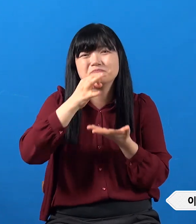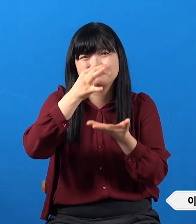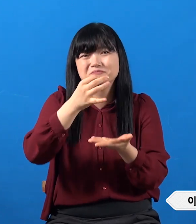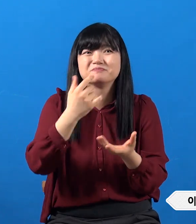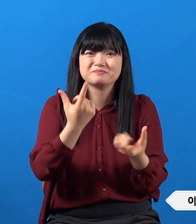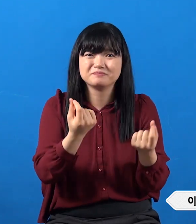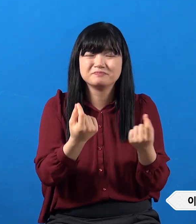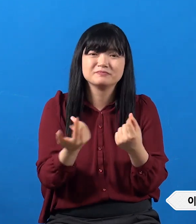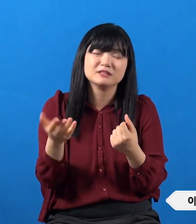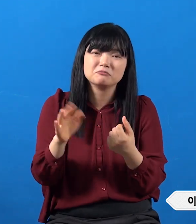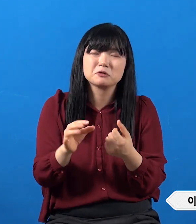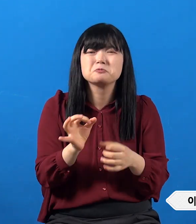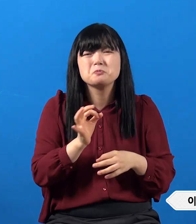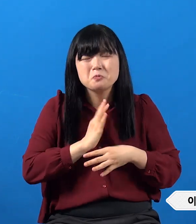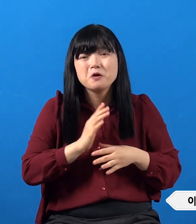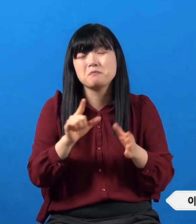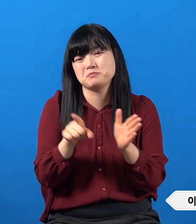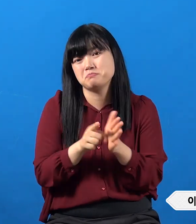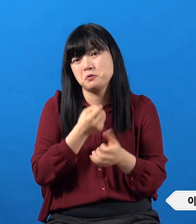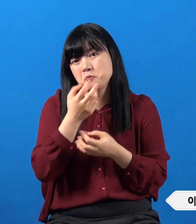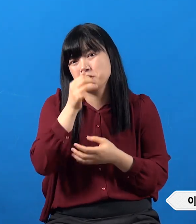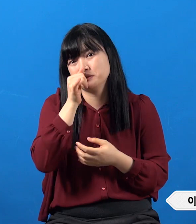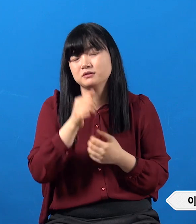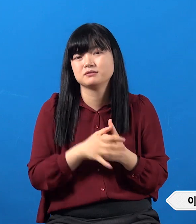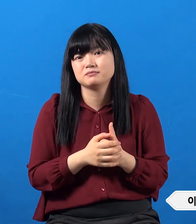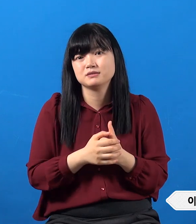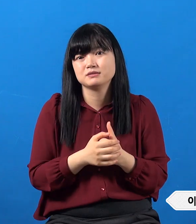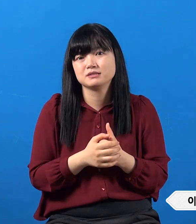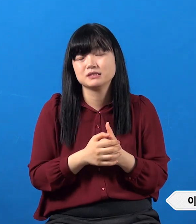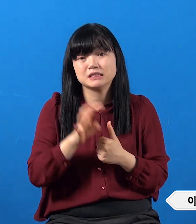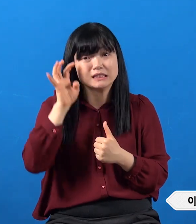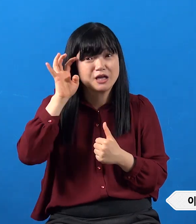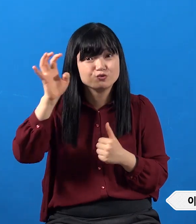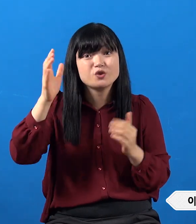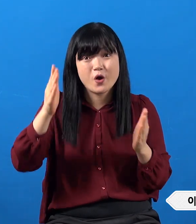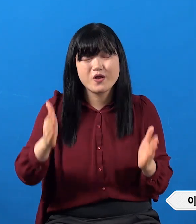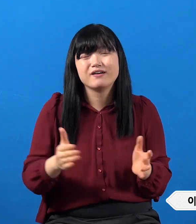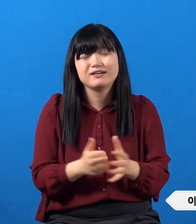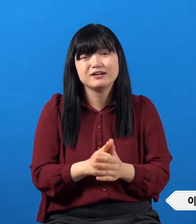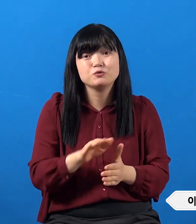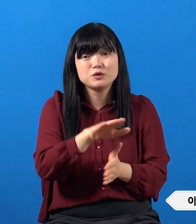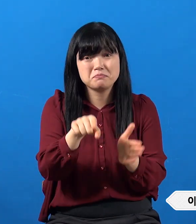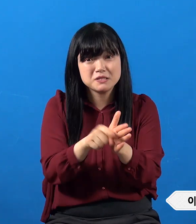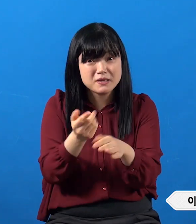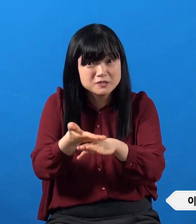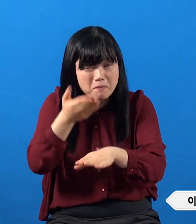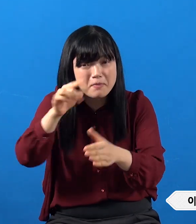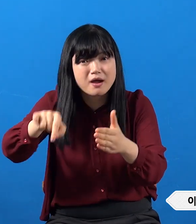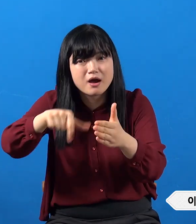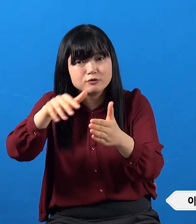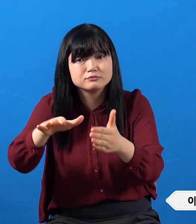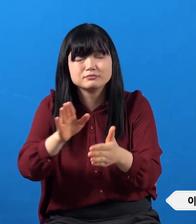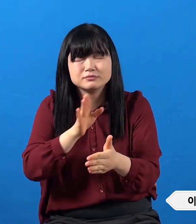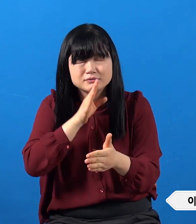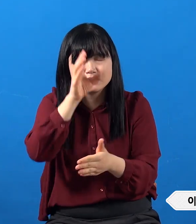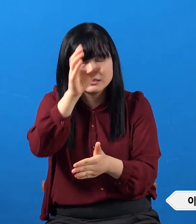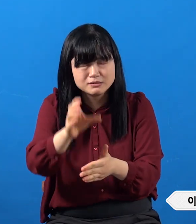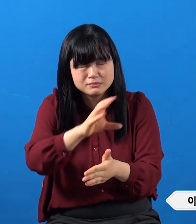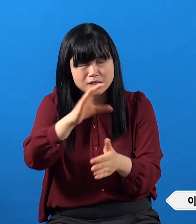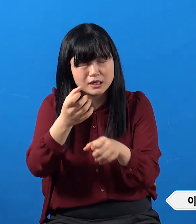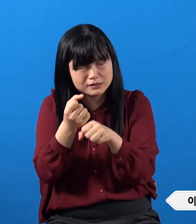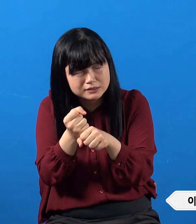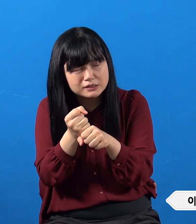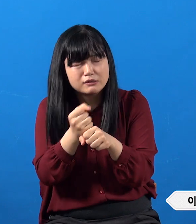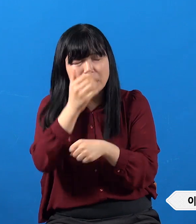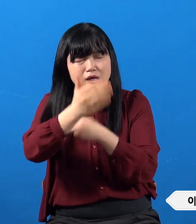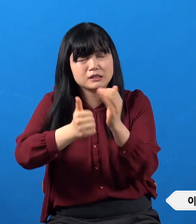네. 이런 놀라운 고백이에요. 자, 사순절인데 우리의 선배들 가운데 정말 십자가를